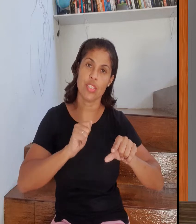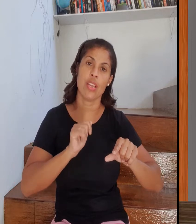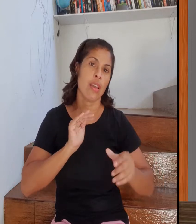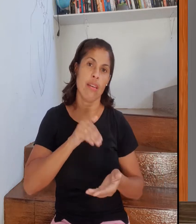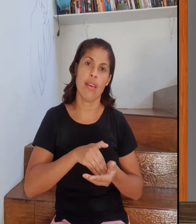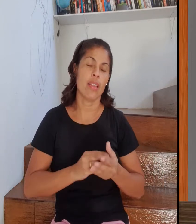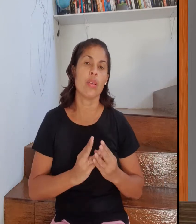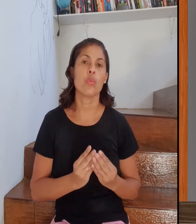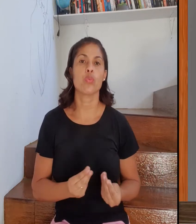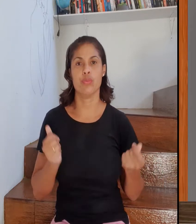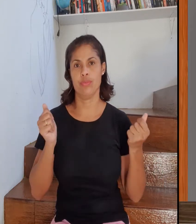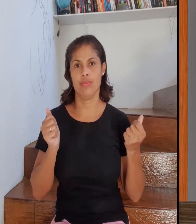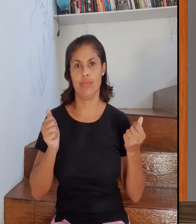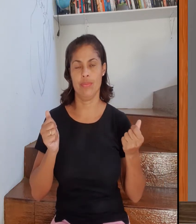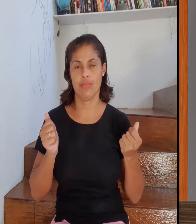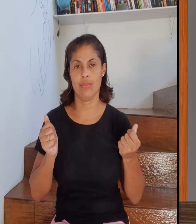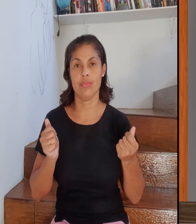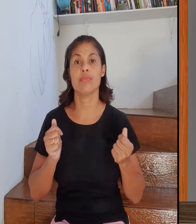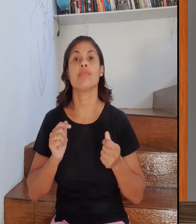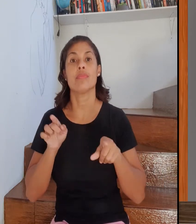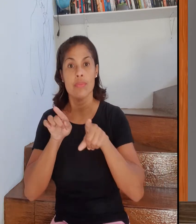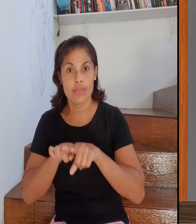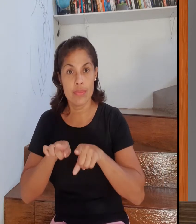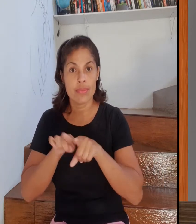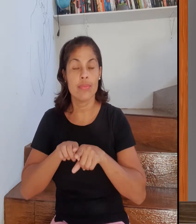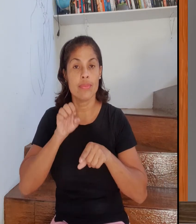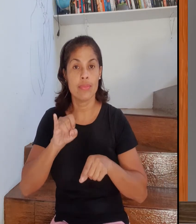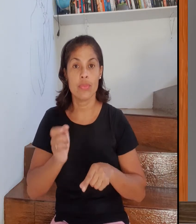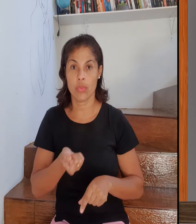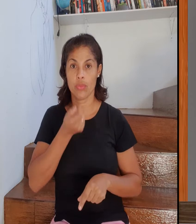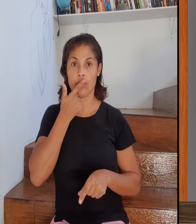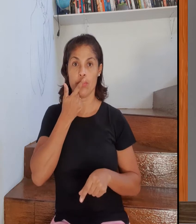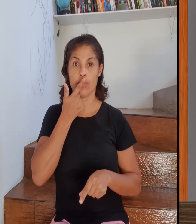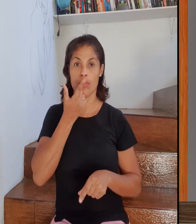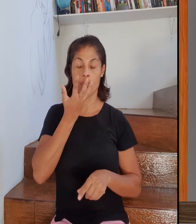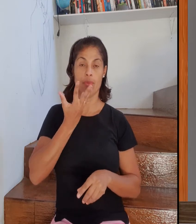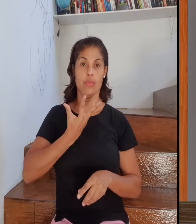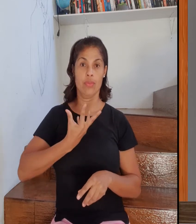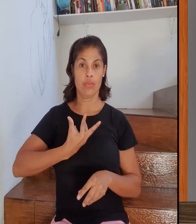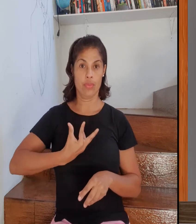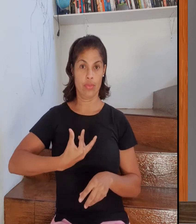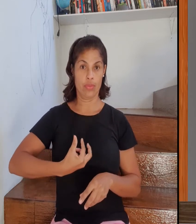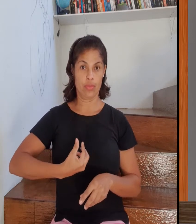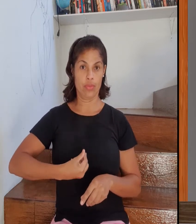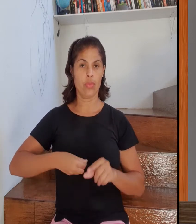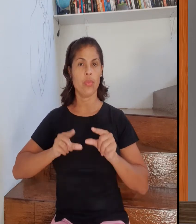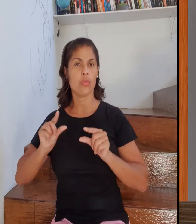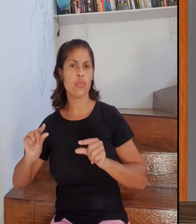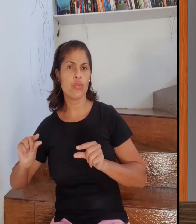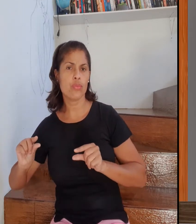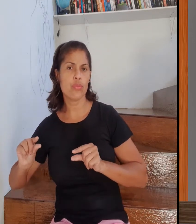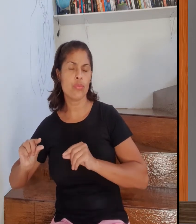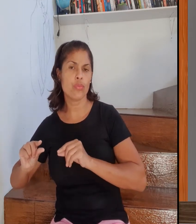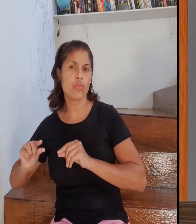níveis indetectáveis. E por fim, quando a via é oral, a absorção inicial é muito lenta,